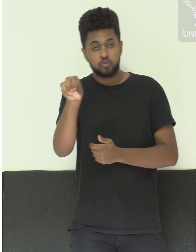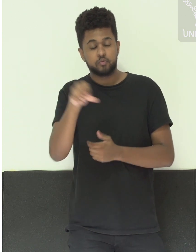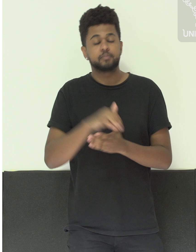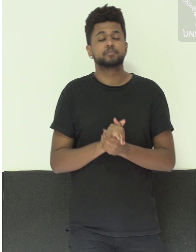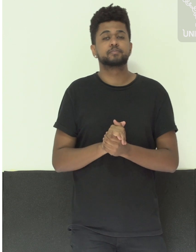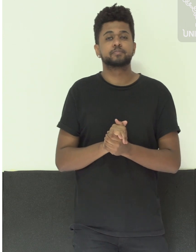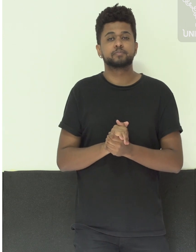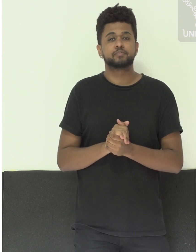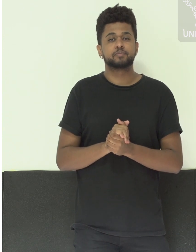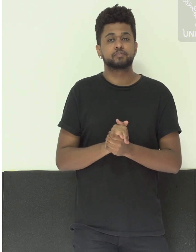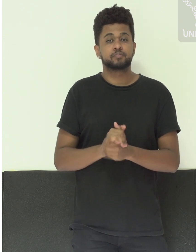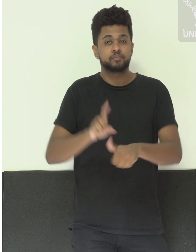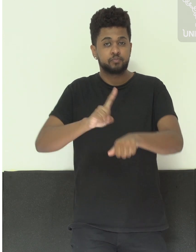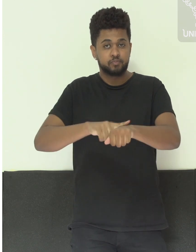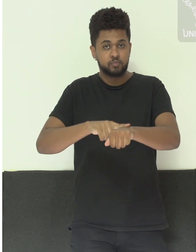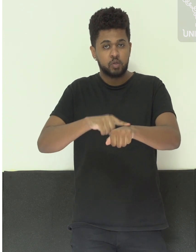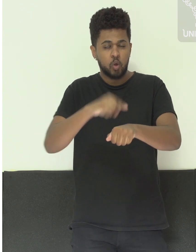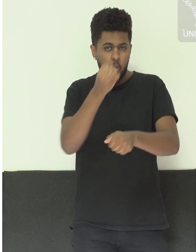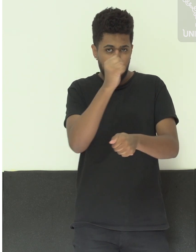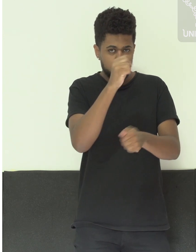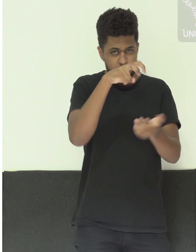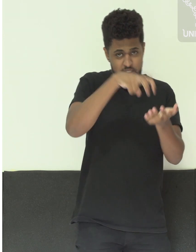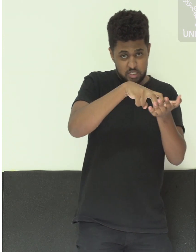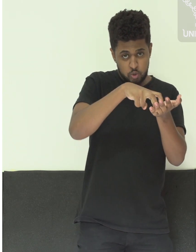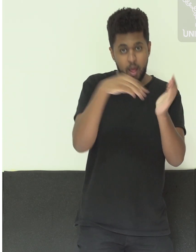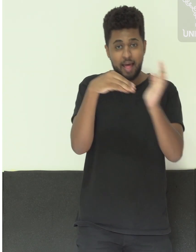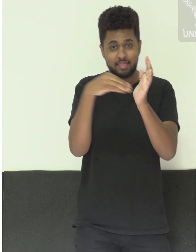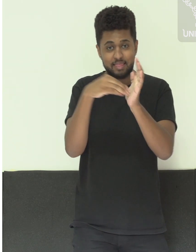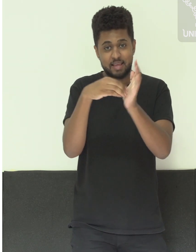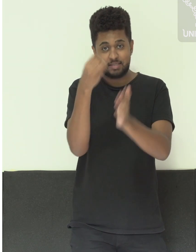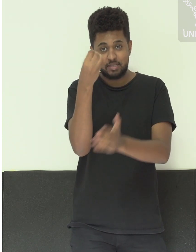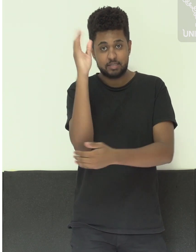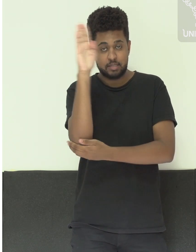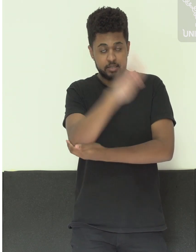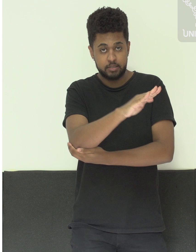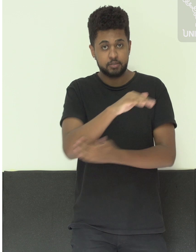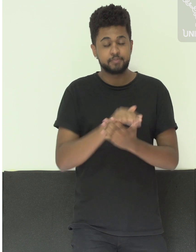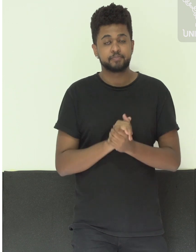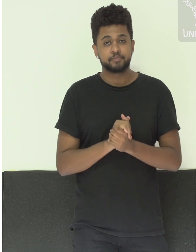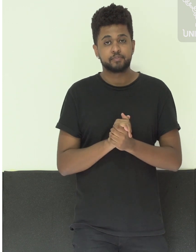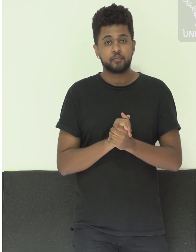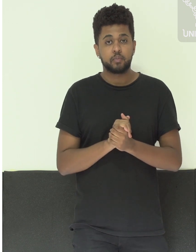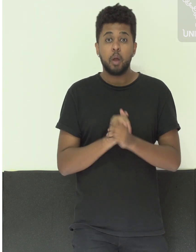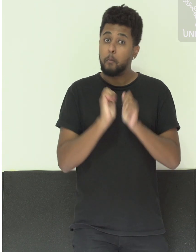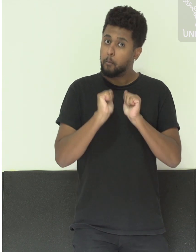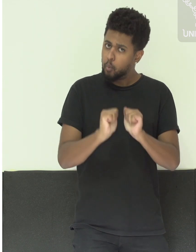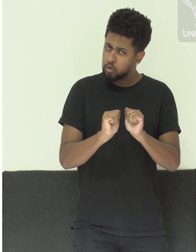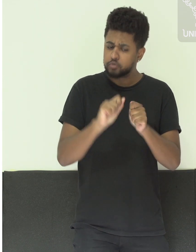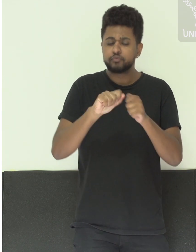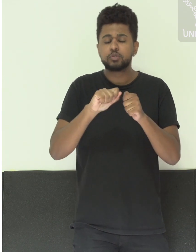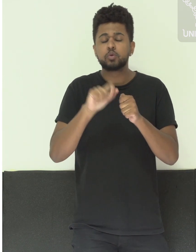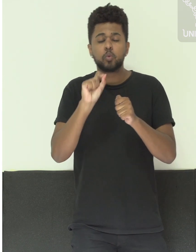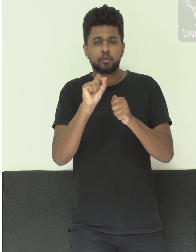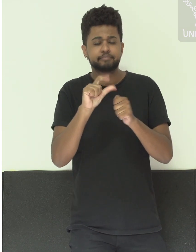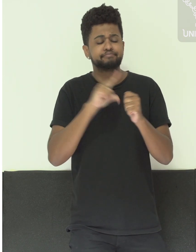9659, das 8 horas às 18 horas, o que deverá ser feito